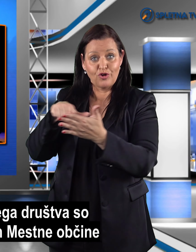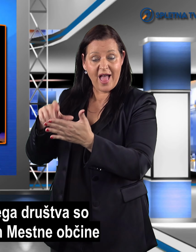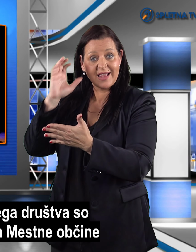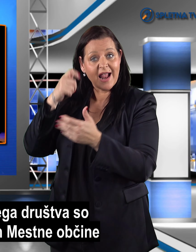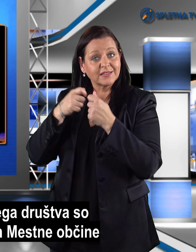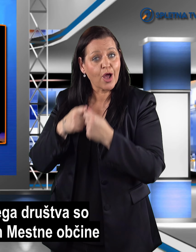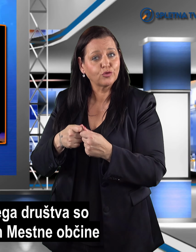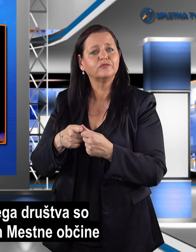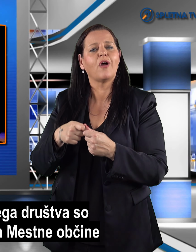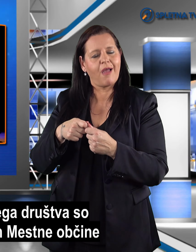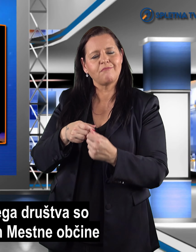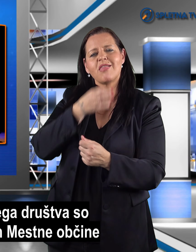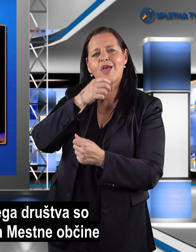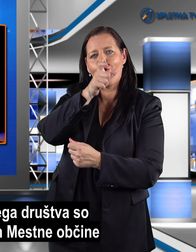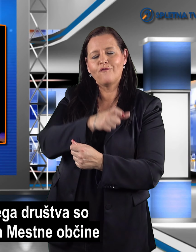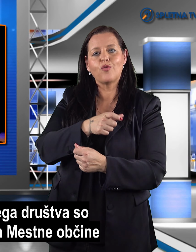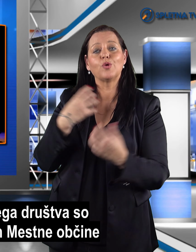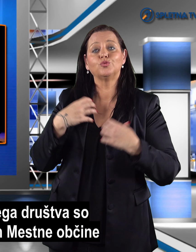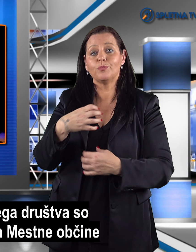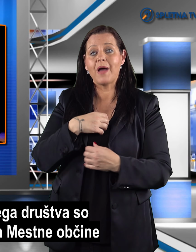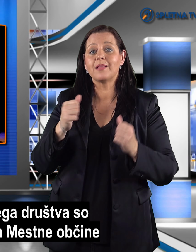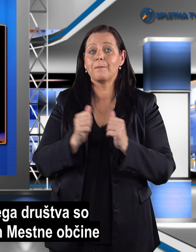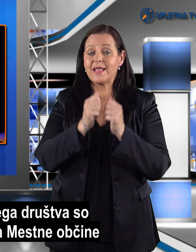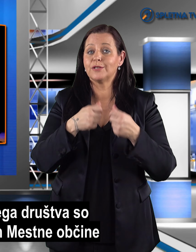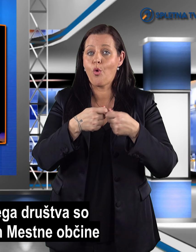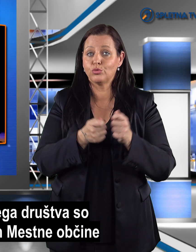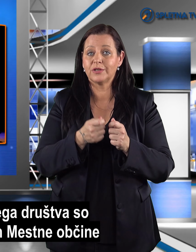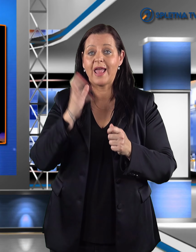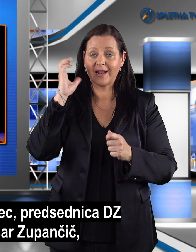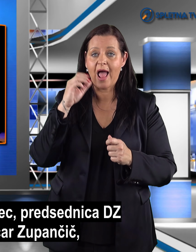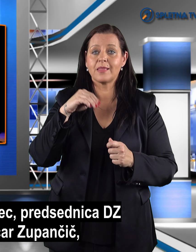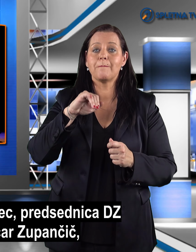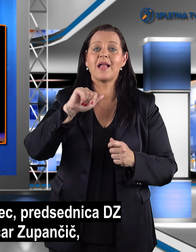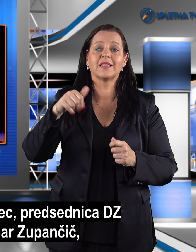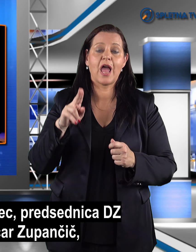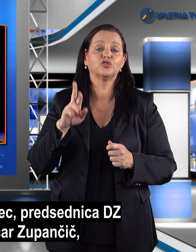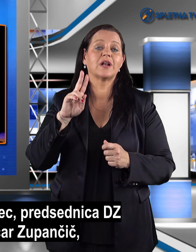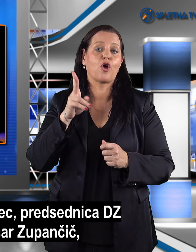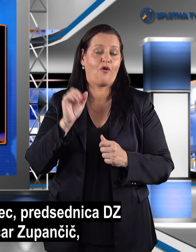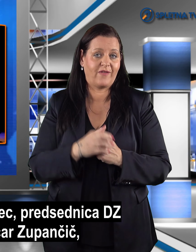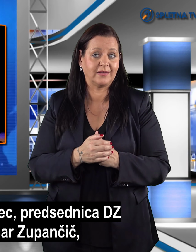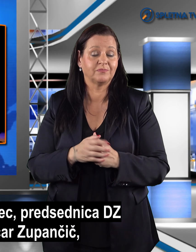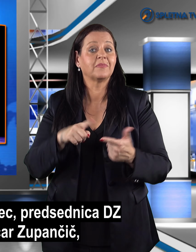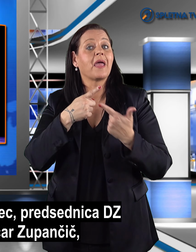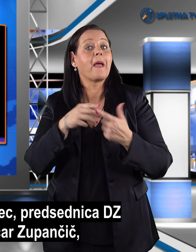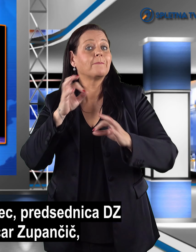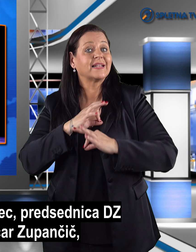Člane kranjskega društva so nagovorili župan mestne občine Kranj Matjaž Rakovec, predsednica državnega zbora Urška